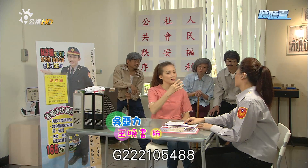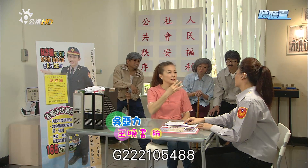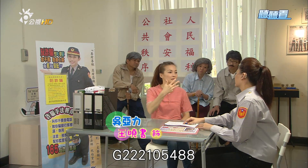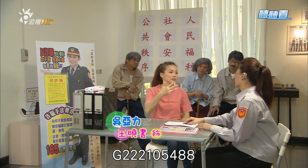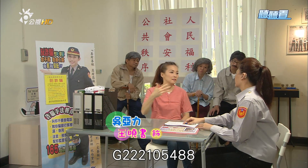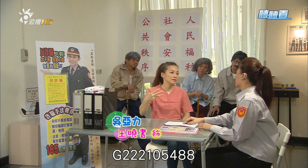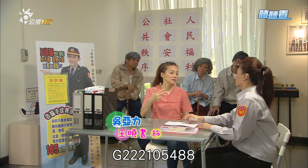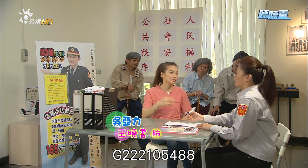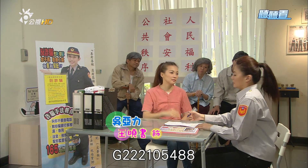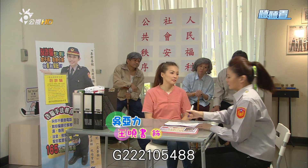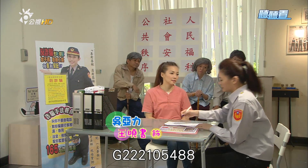G22210548。